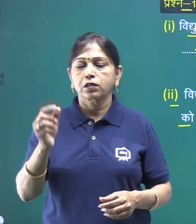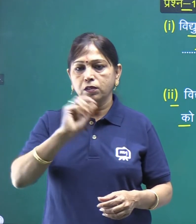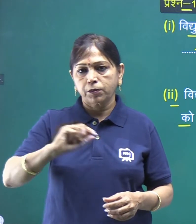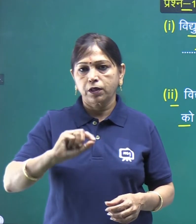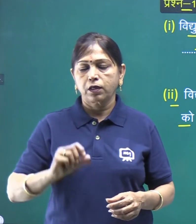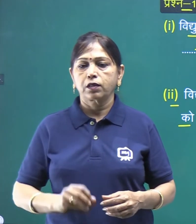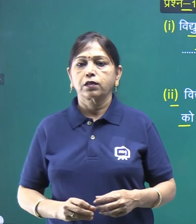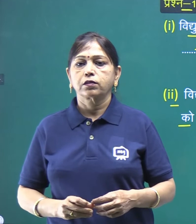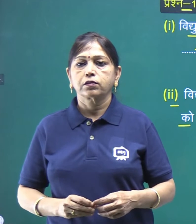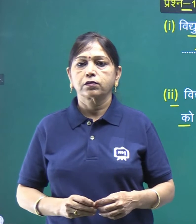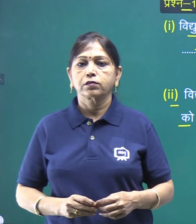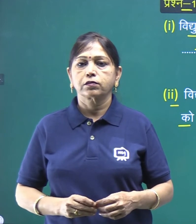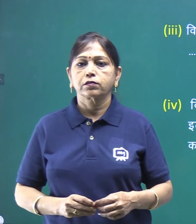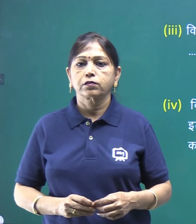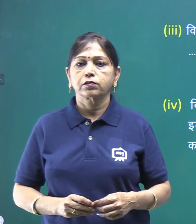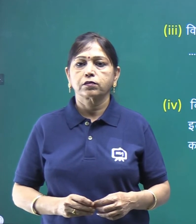लिखेंगे।